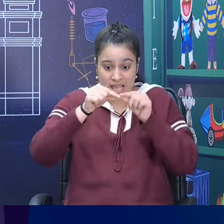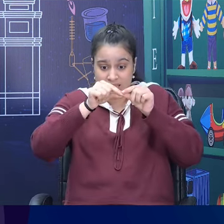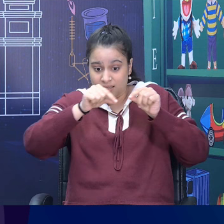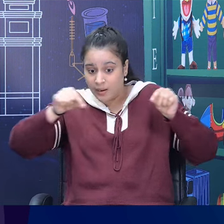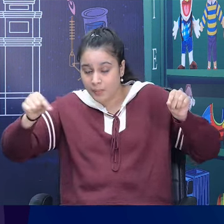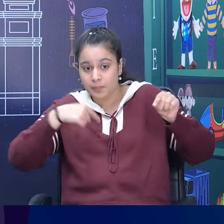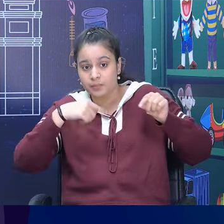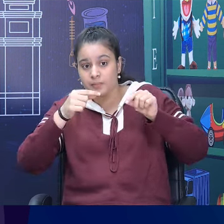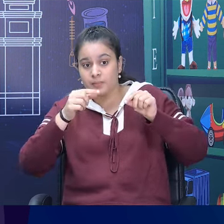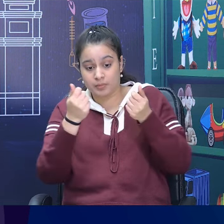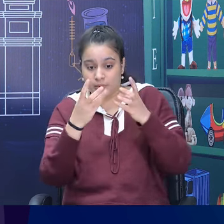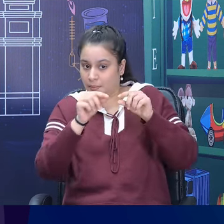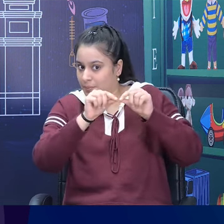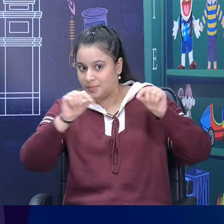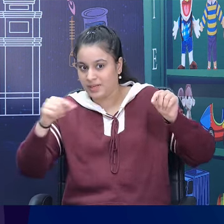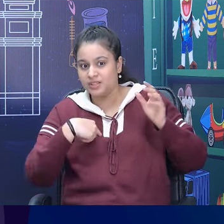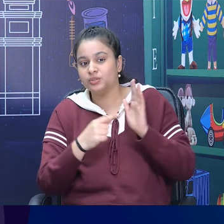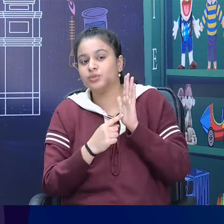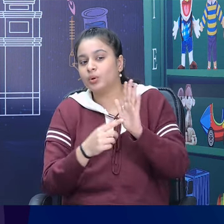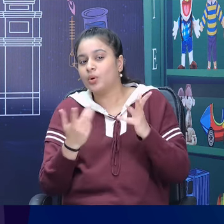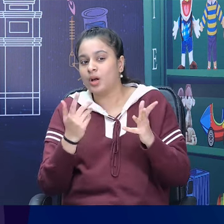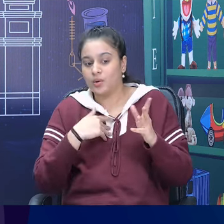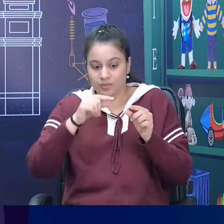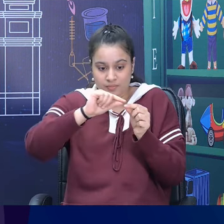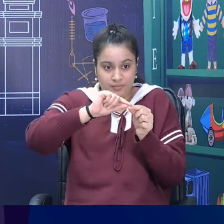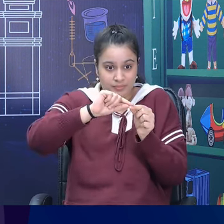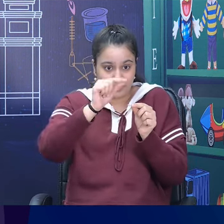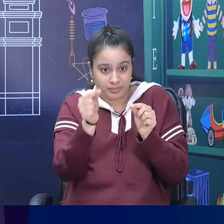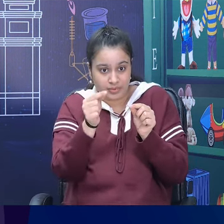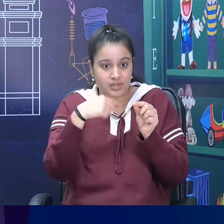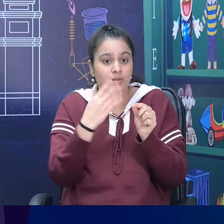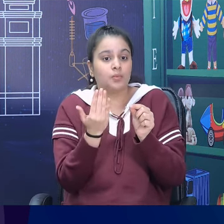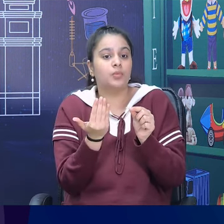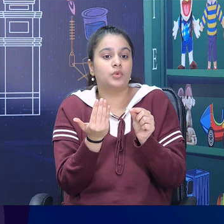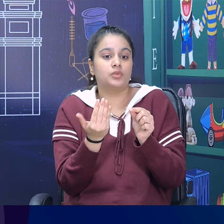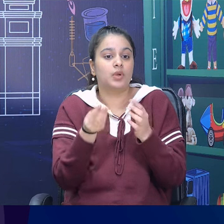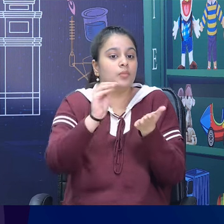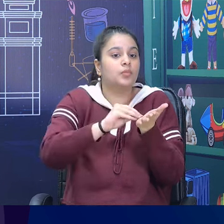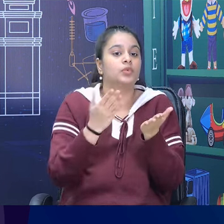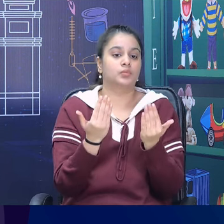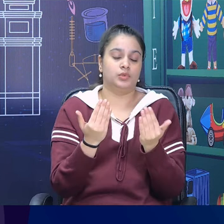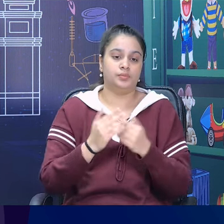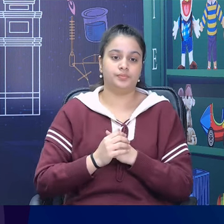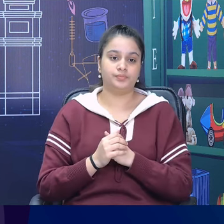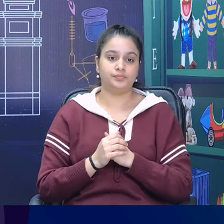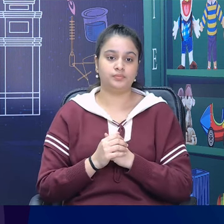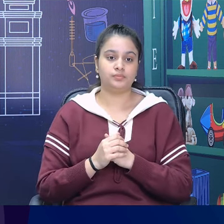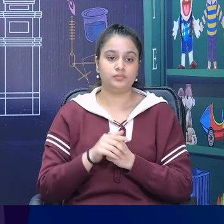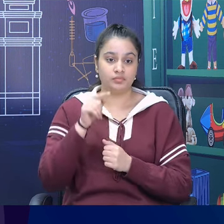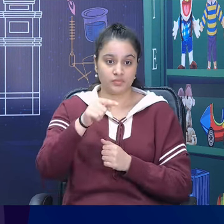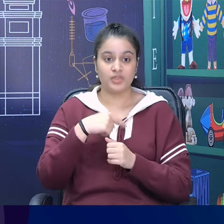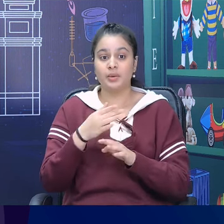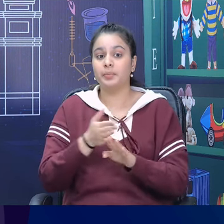√2 जो है हम नंबर लाइन पर कहां पर को इंसाइड करता है कहां पर अ लाई करता है तो इसके लिए हम सबसे पहले हम एक जो